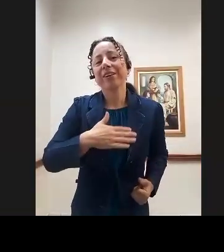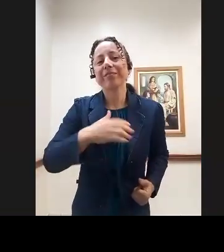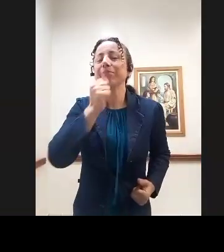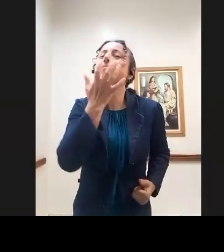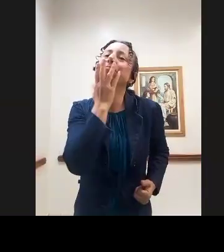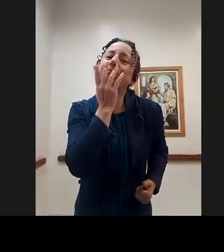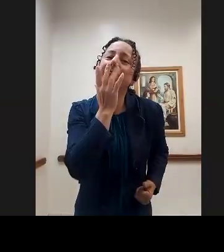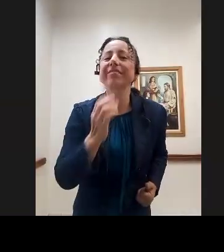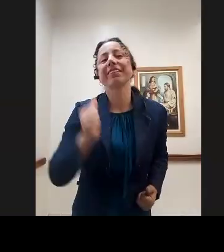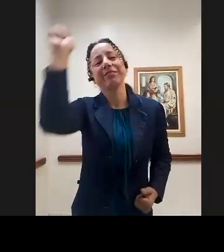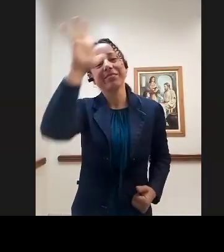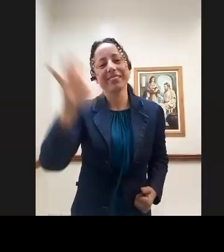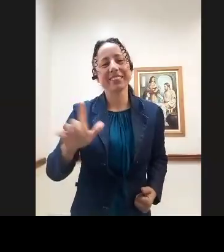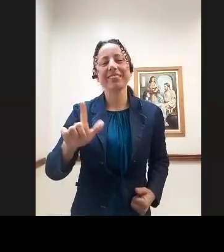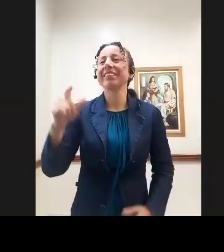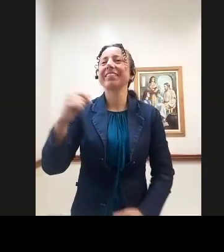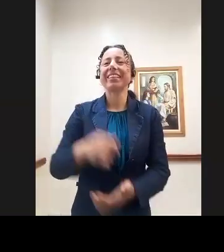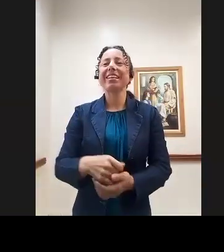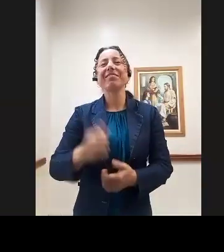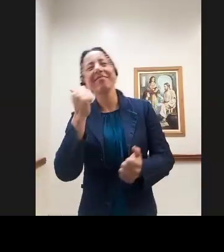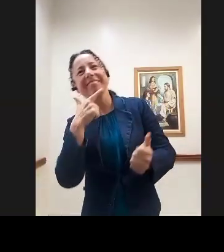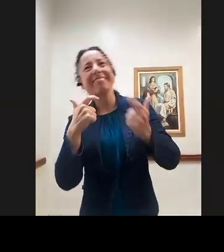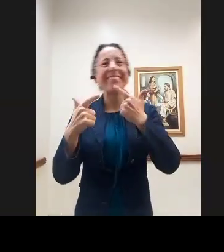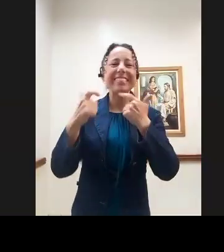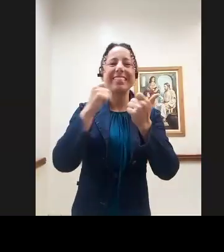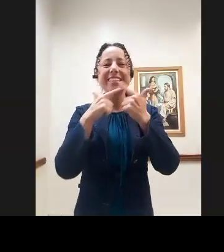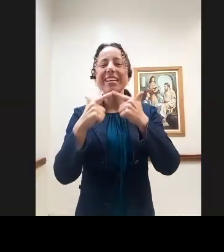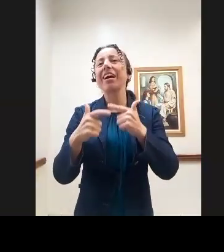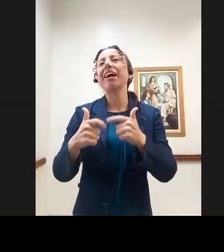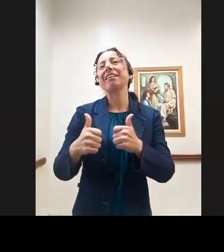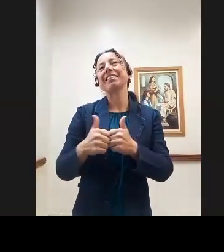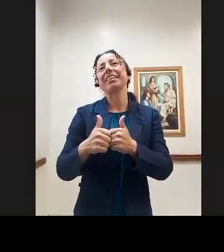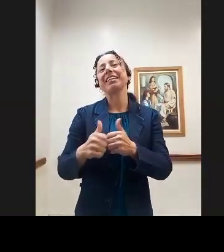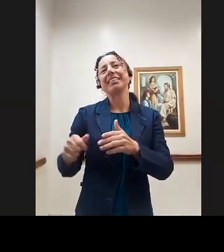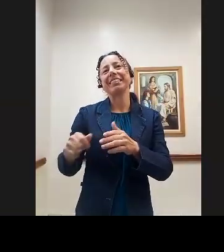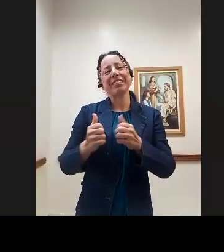com ela. Fomos para o centro de visitante rindo por causa dessa situação.